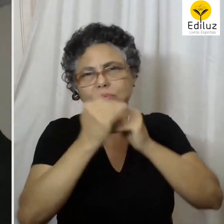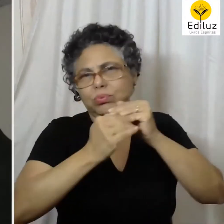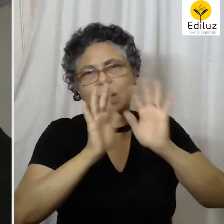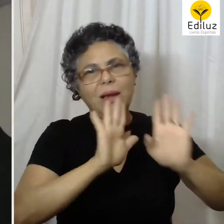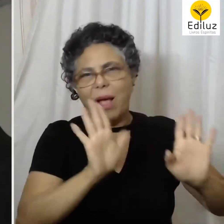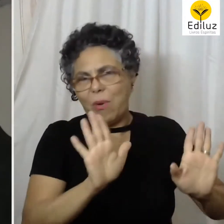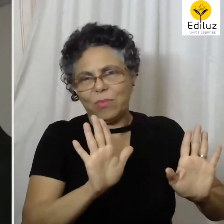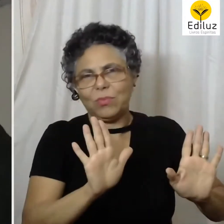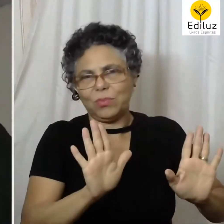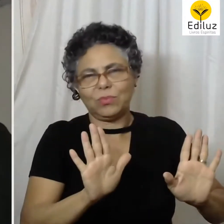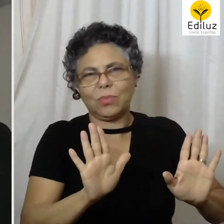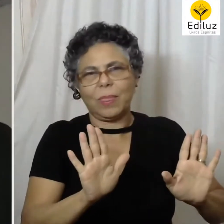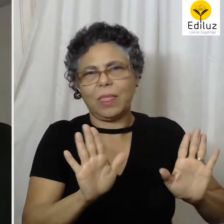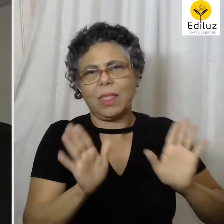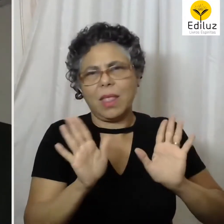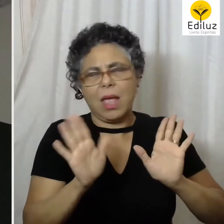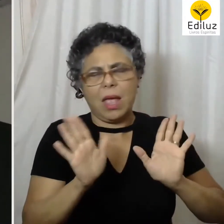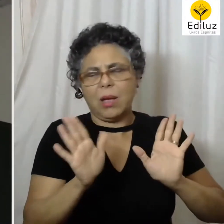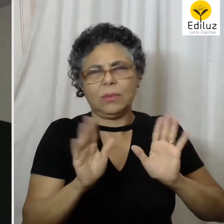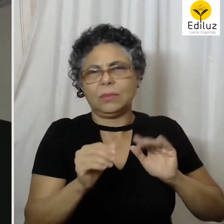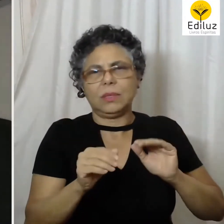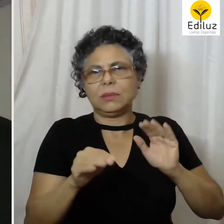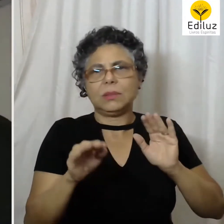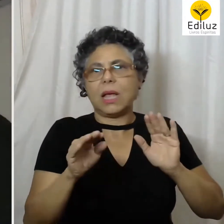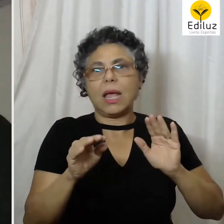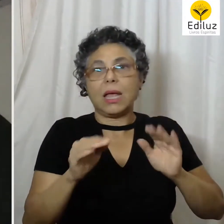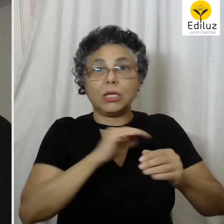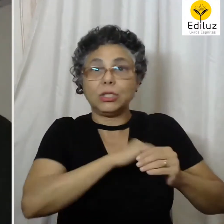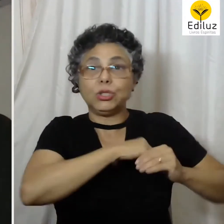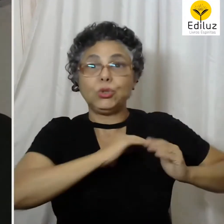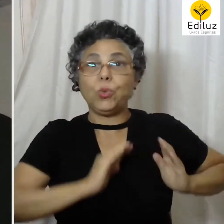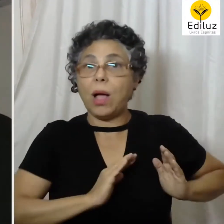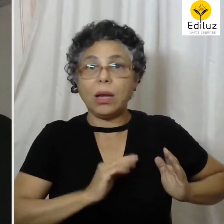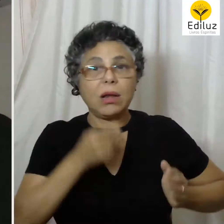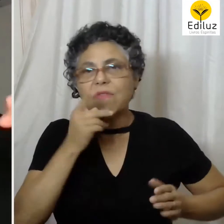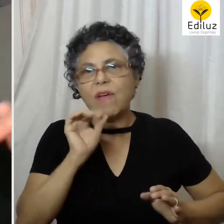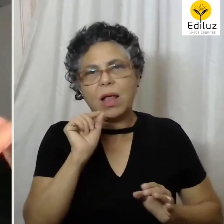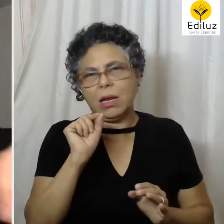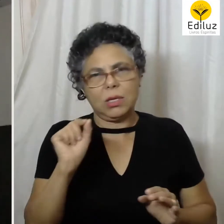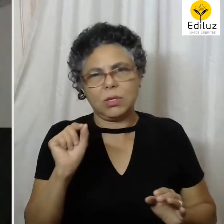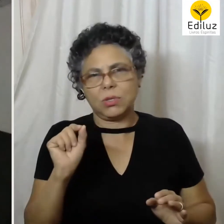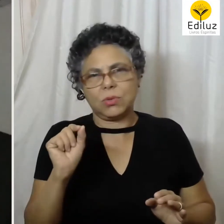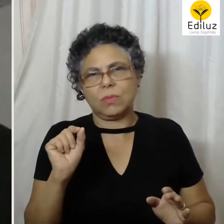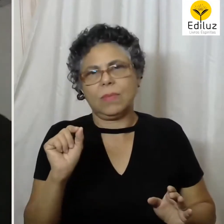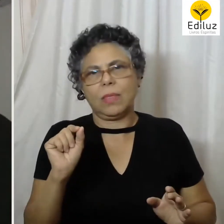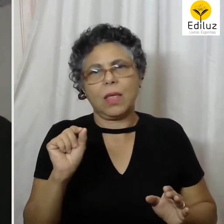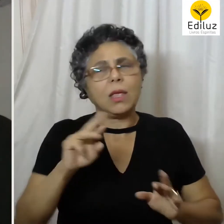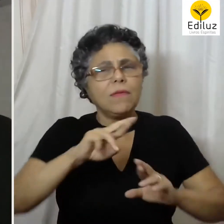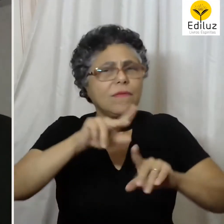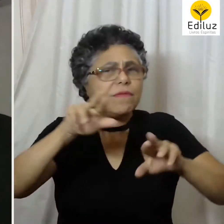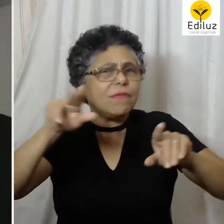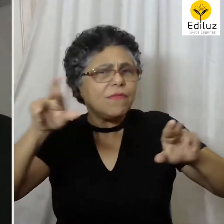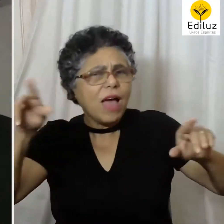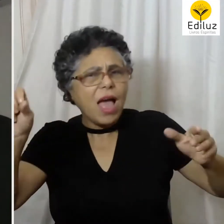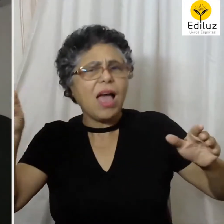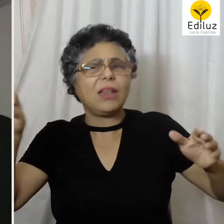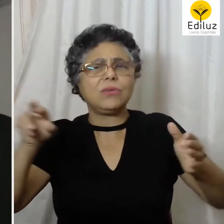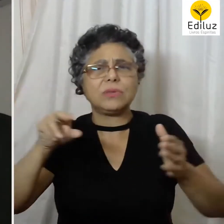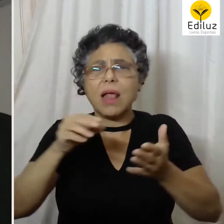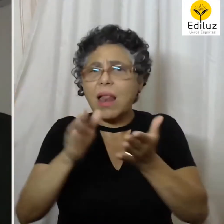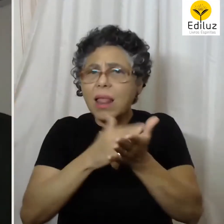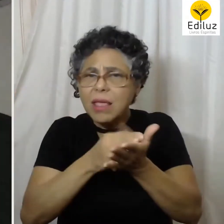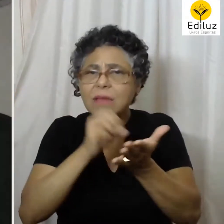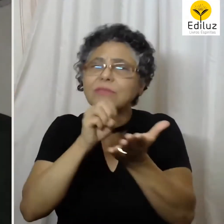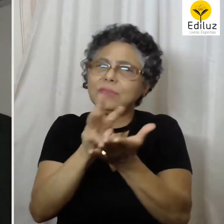até porque não foi iluminada na obra da veneranda Joana de Ângeles, mas sim na doutrina espírita,